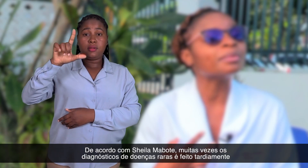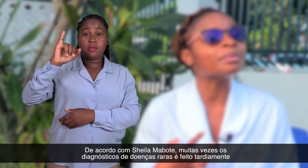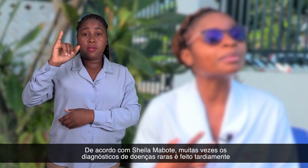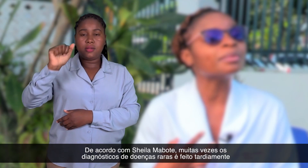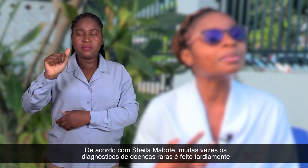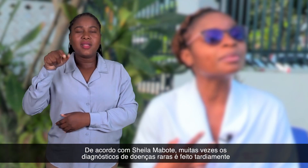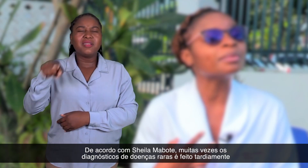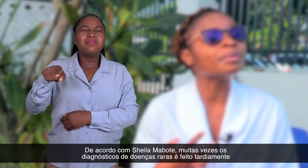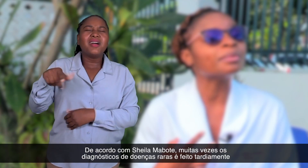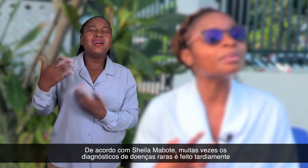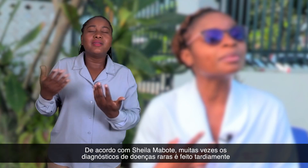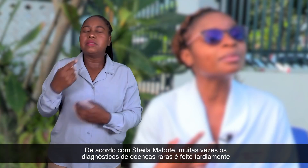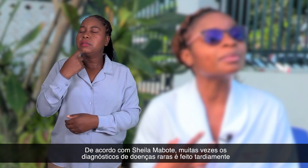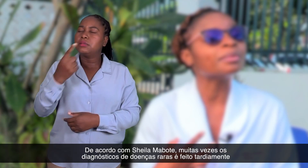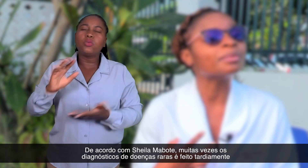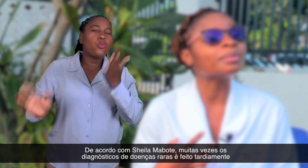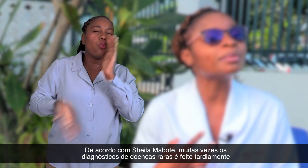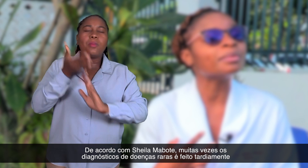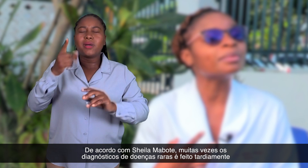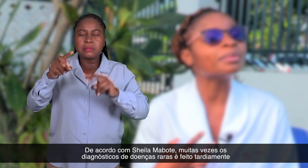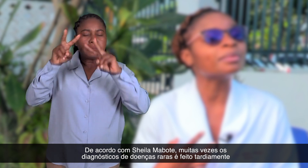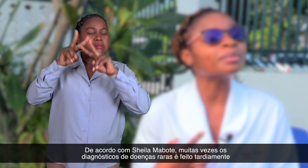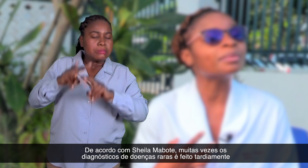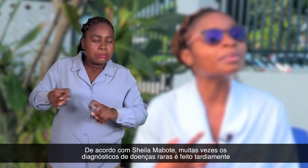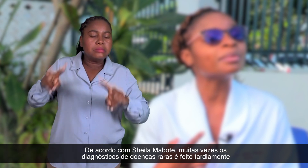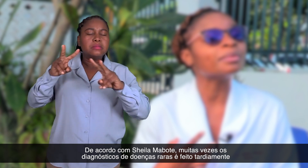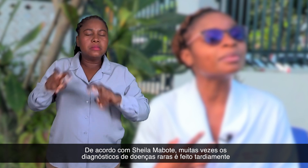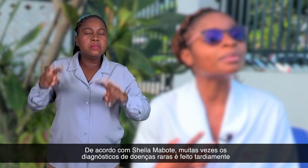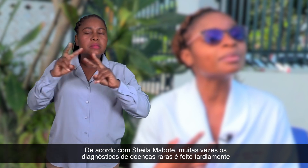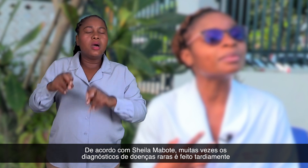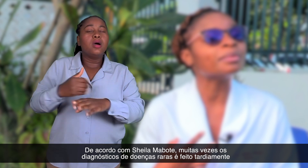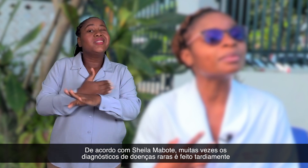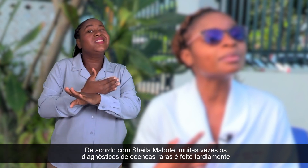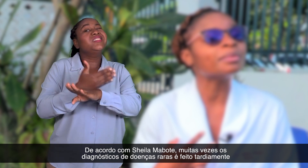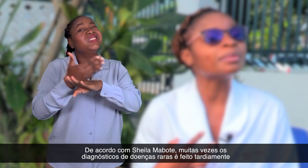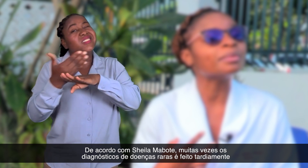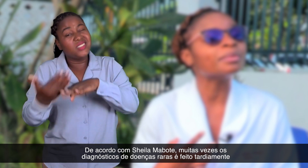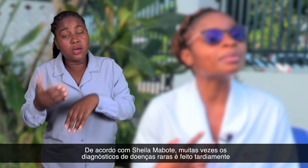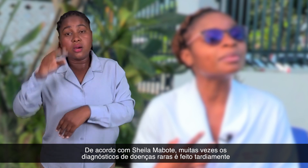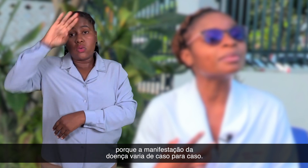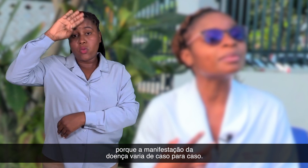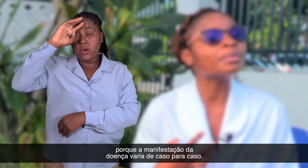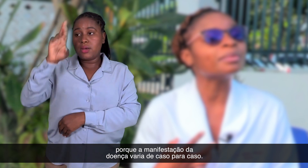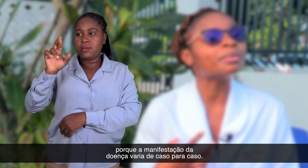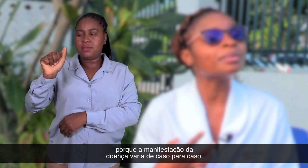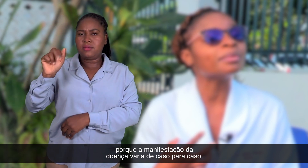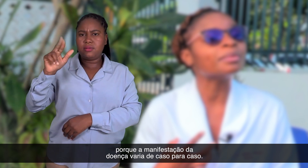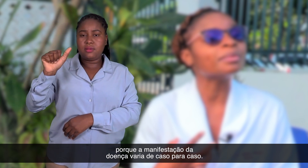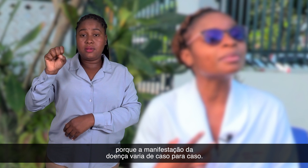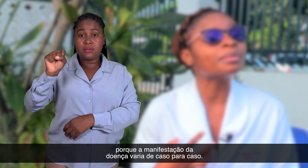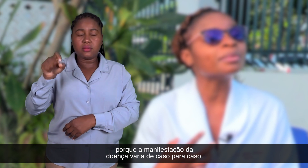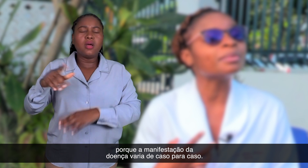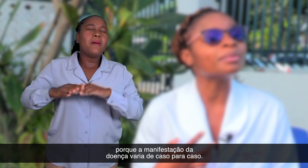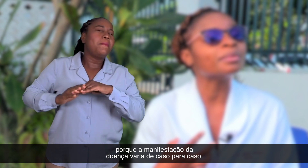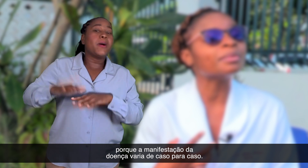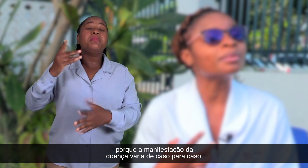De acordo com Sheila Mabot, muitas vezes os diagnósticos de doenças raras é feito tardiamente, porque a manifestação